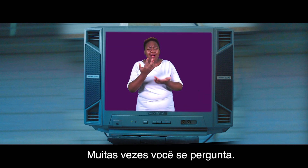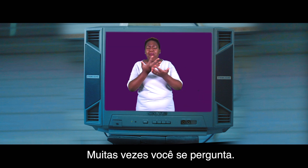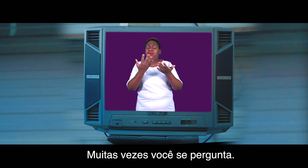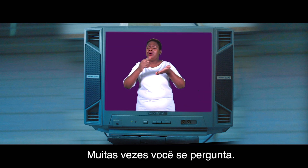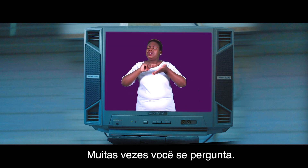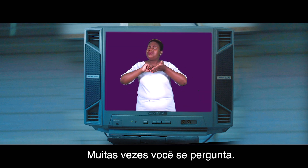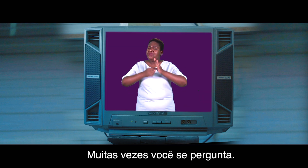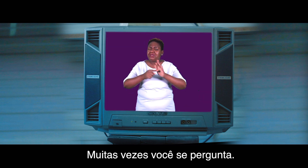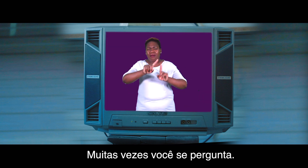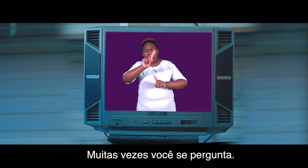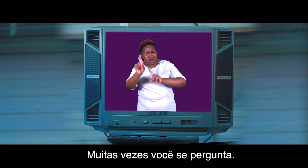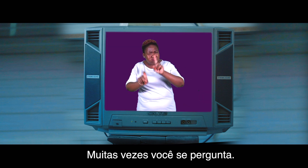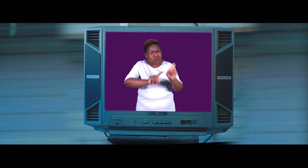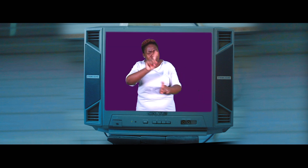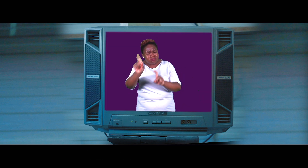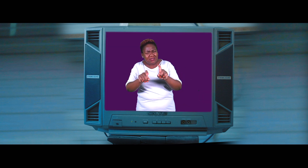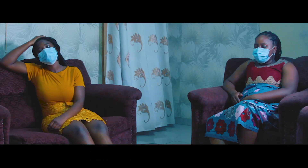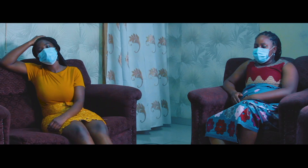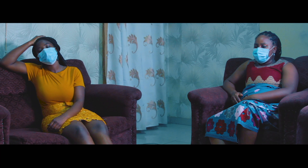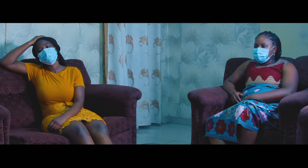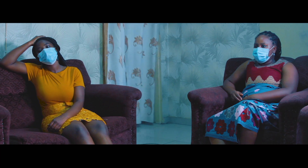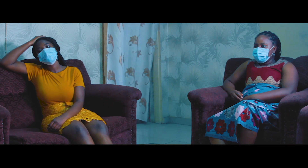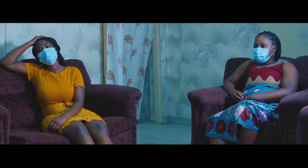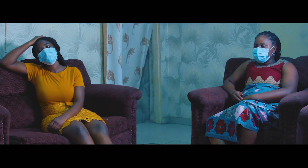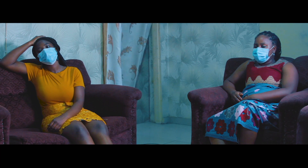Muitas vezes você se pergunta: